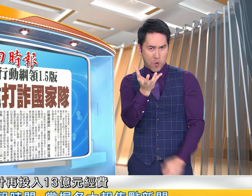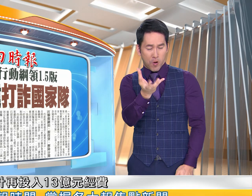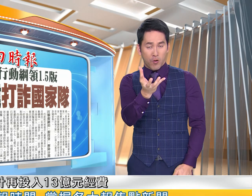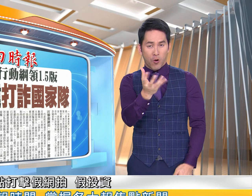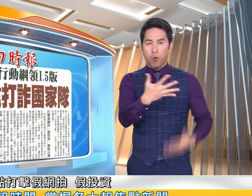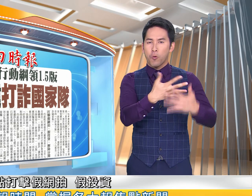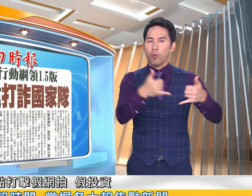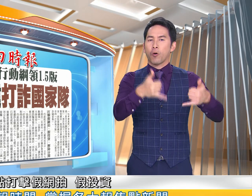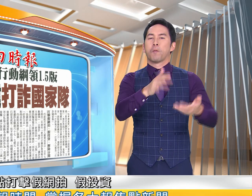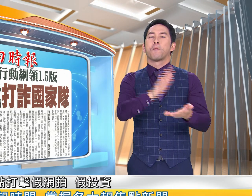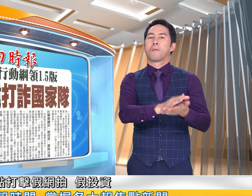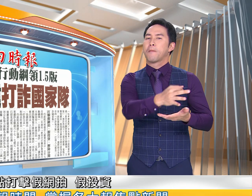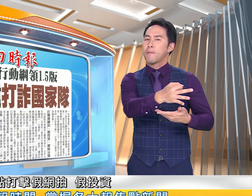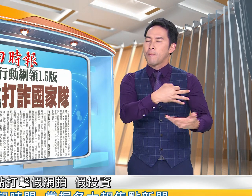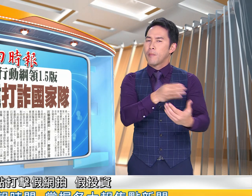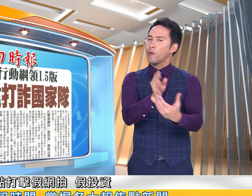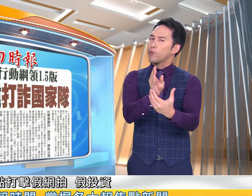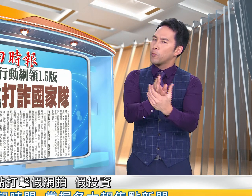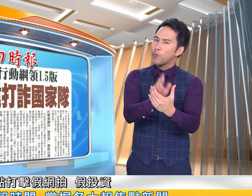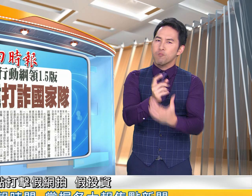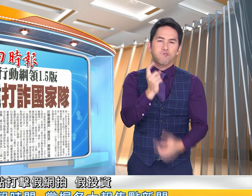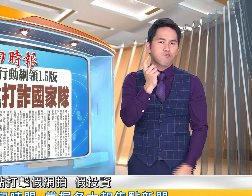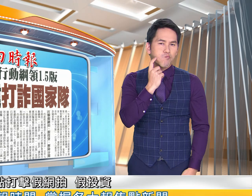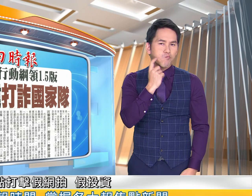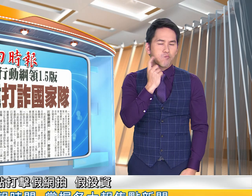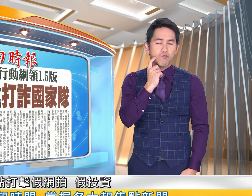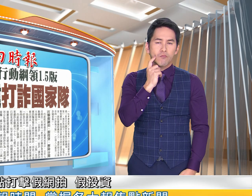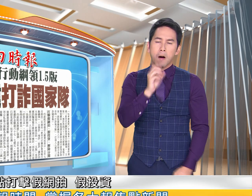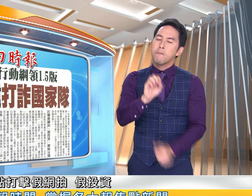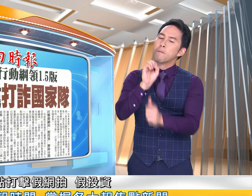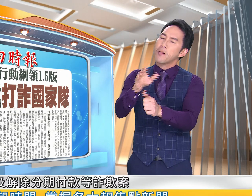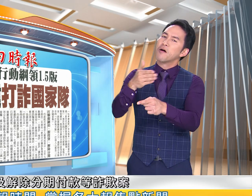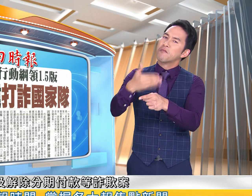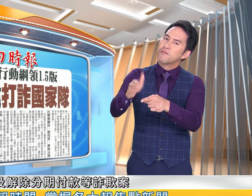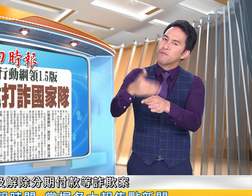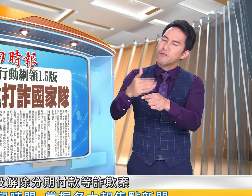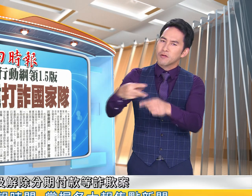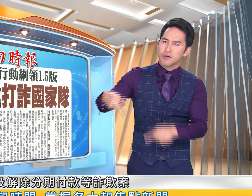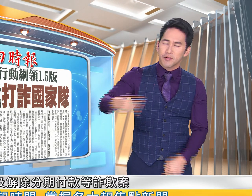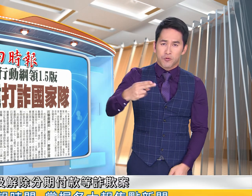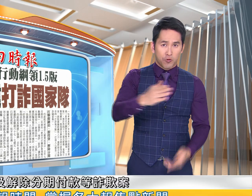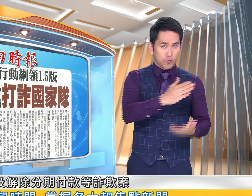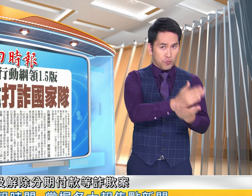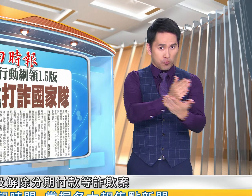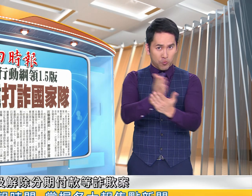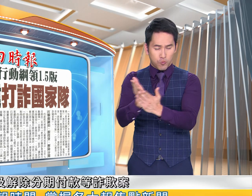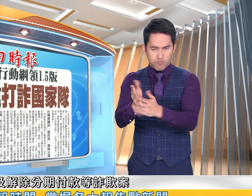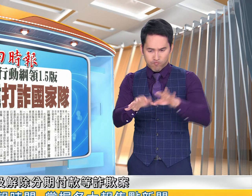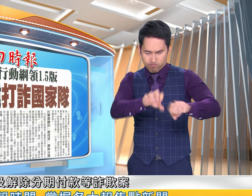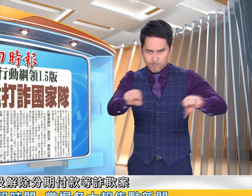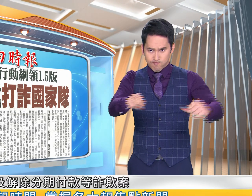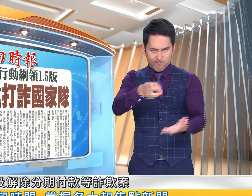点打击假网拍、假投资以及解除分期付款等诈欺案。